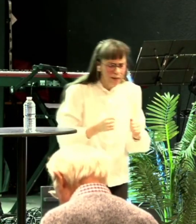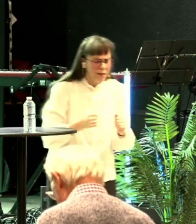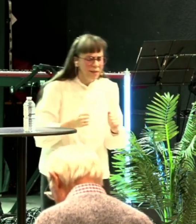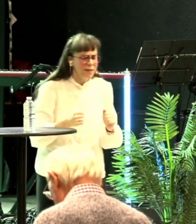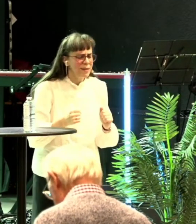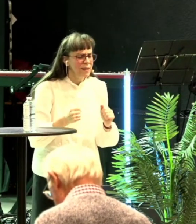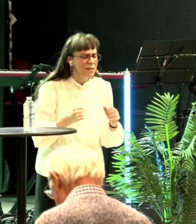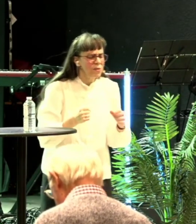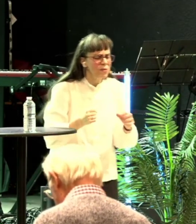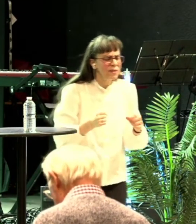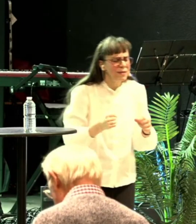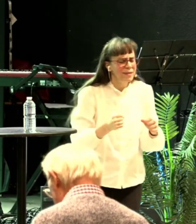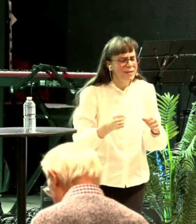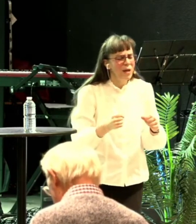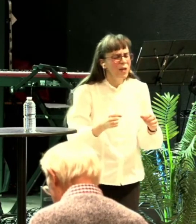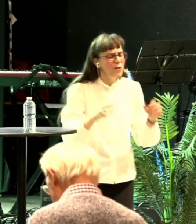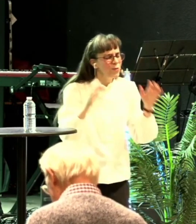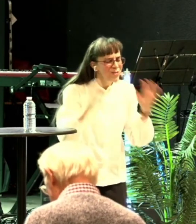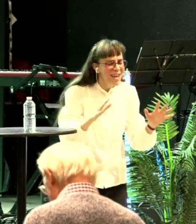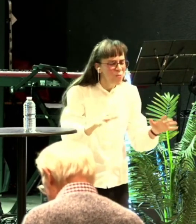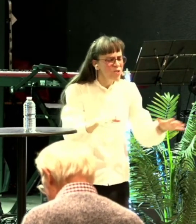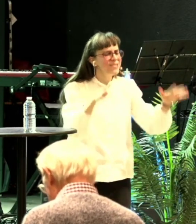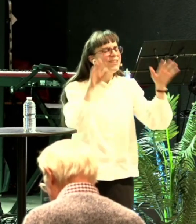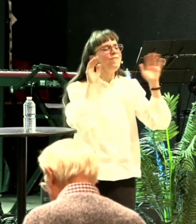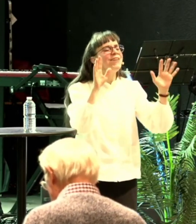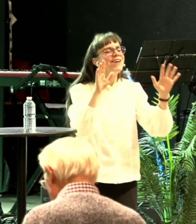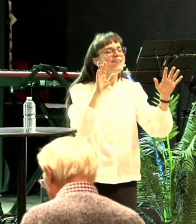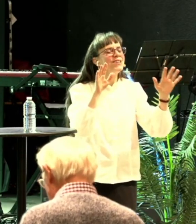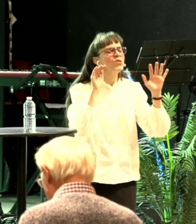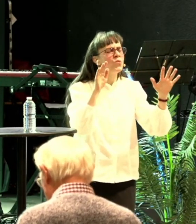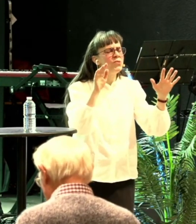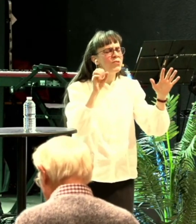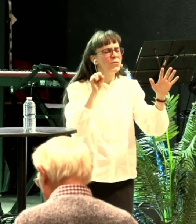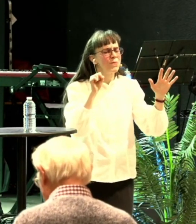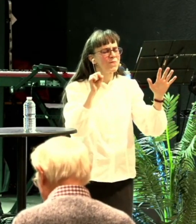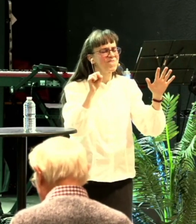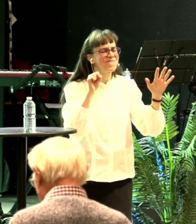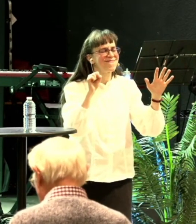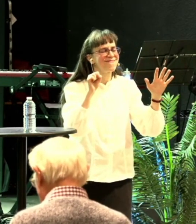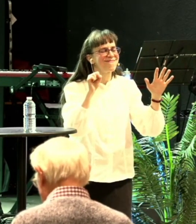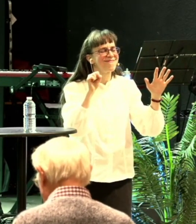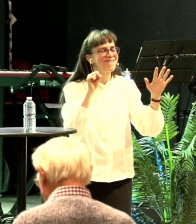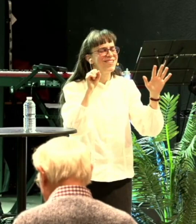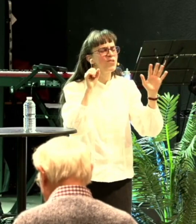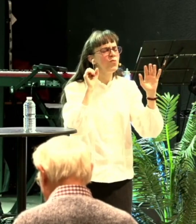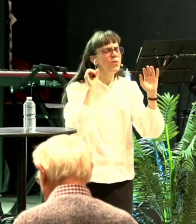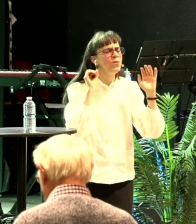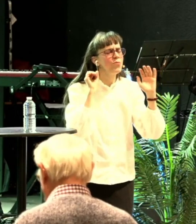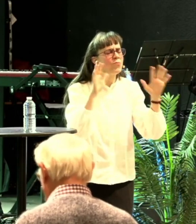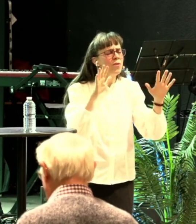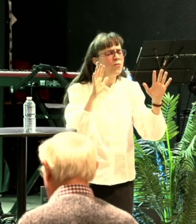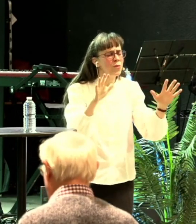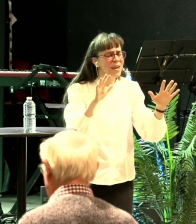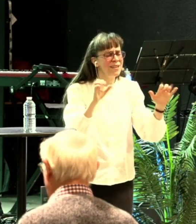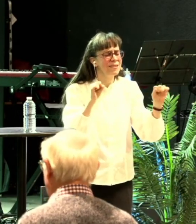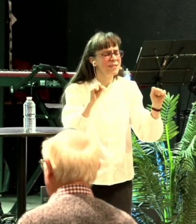Alors Seigneur, ce matin, nous devons encore lever nos yeux vers toi. So today we're just lifting our eyes towards you. vers le trône de la grâce. Towards the